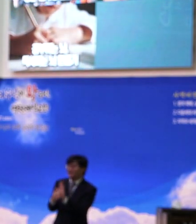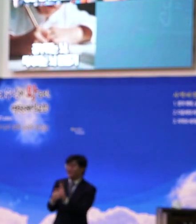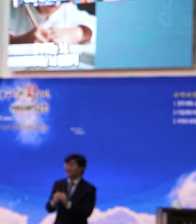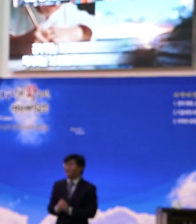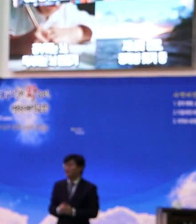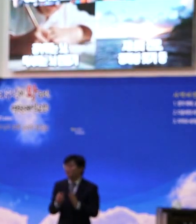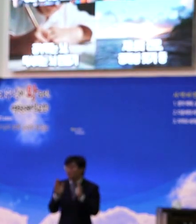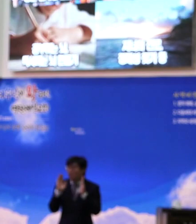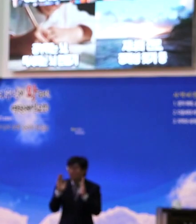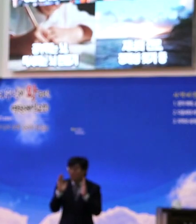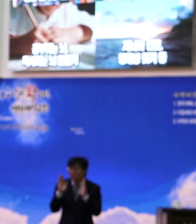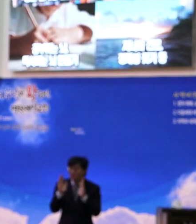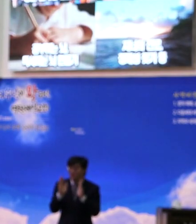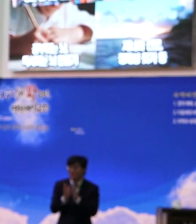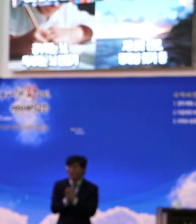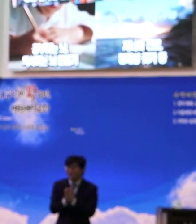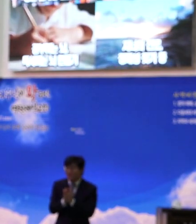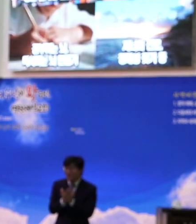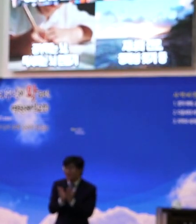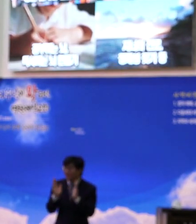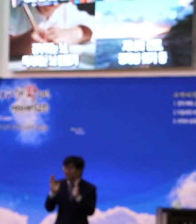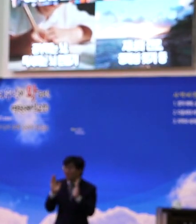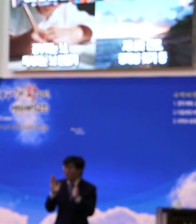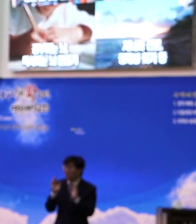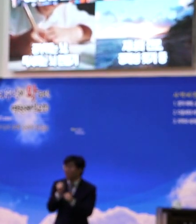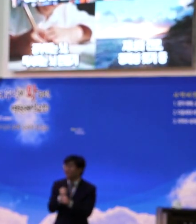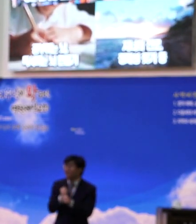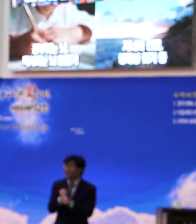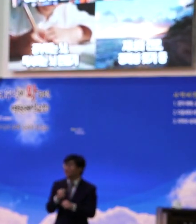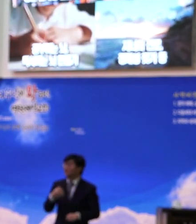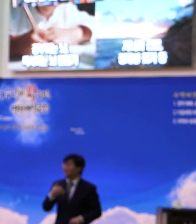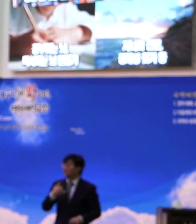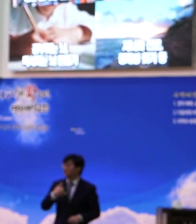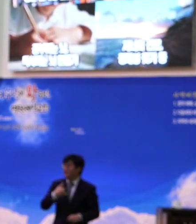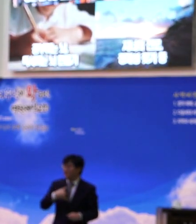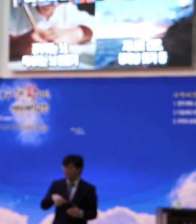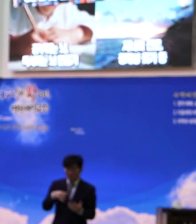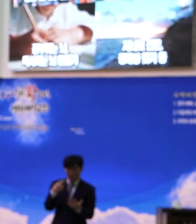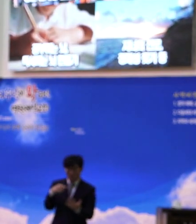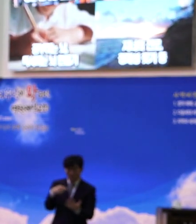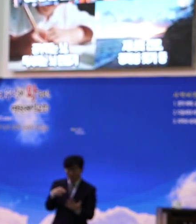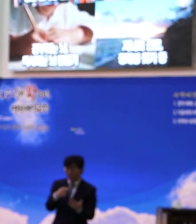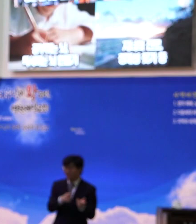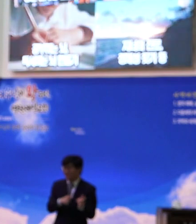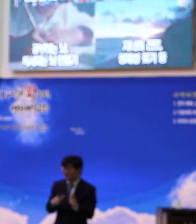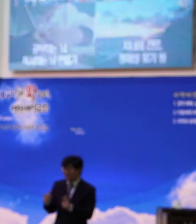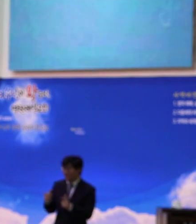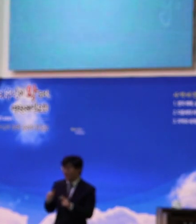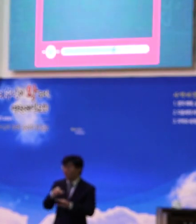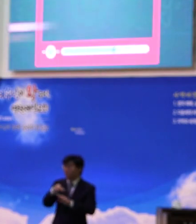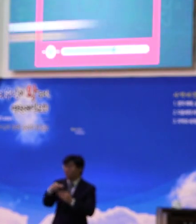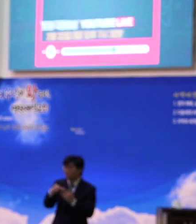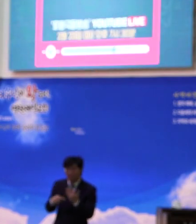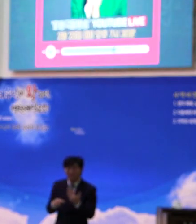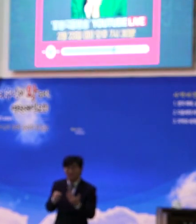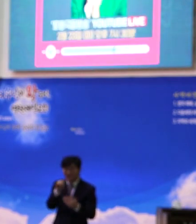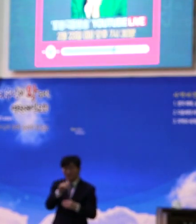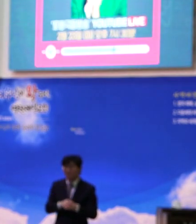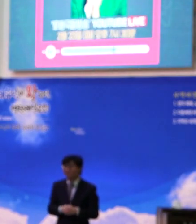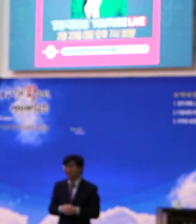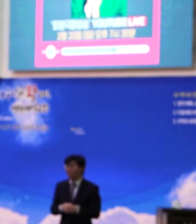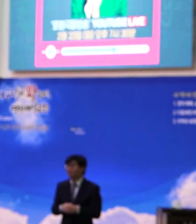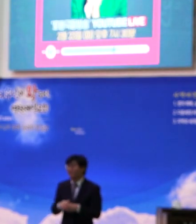만들기, 자녀의 진로, 정체성 찾기 등 여러분의 고민에 도움을 드릴 수 있는 소중한 시간을 마련했습니다. 유튜브로 진행되는